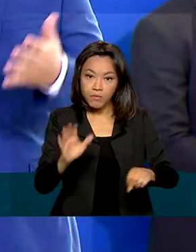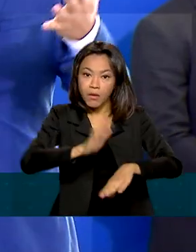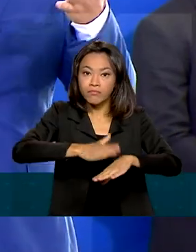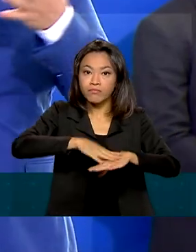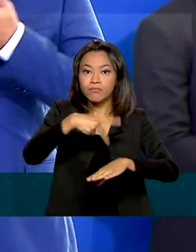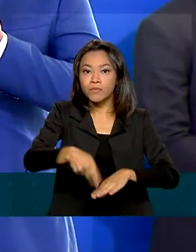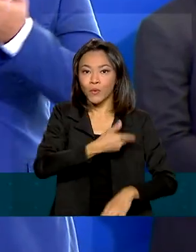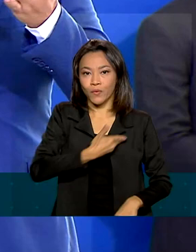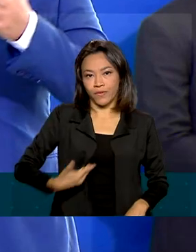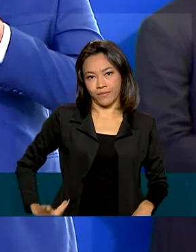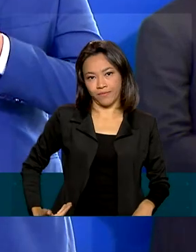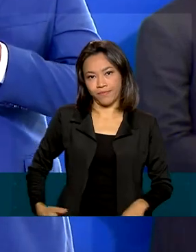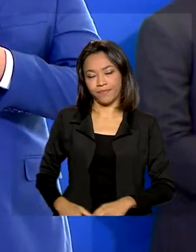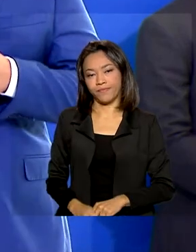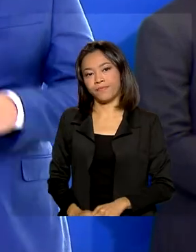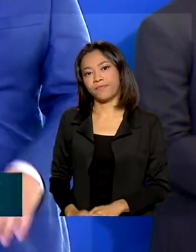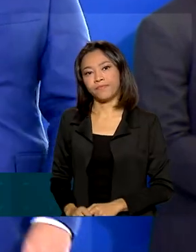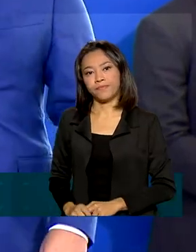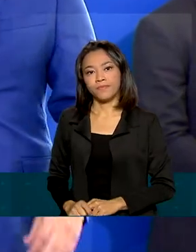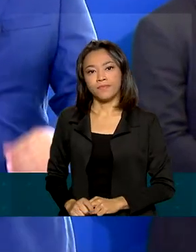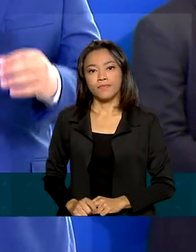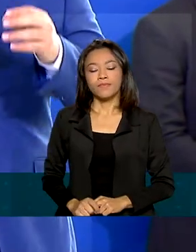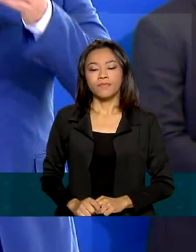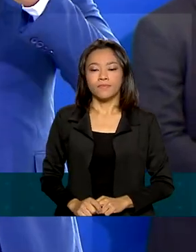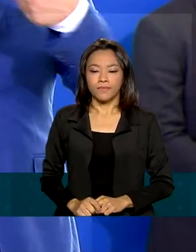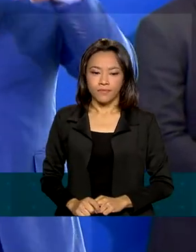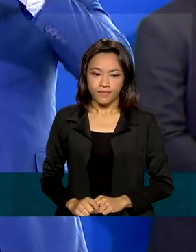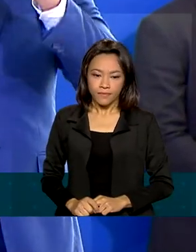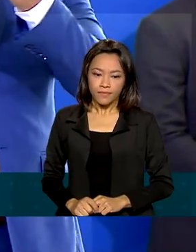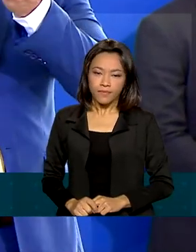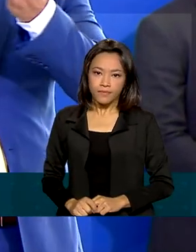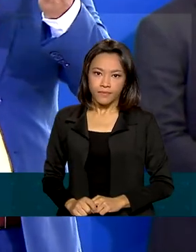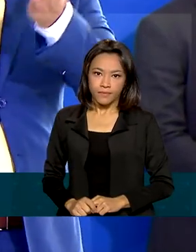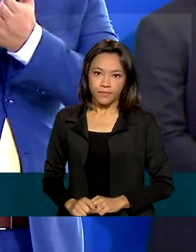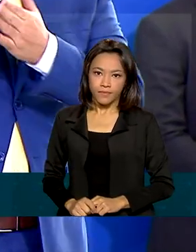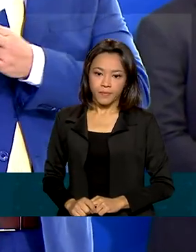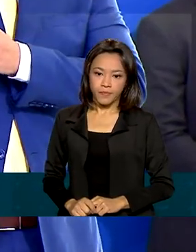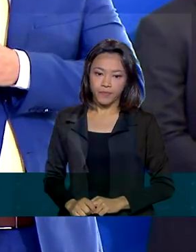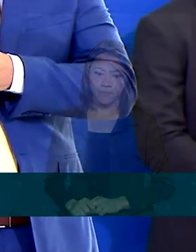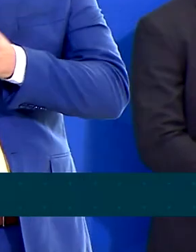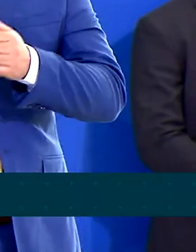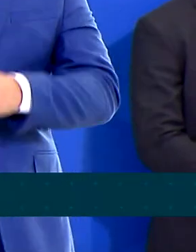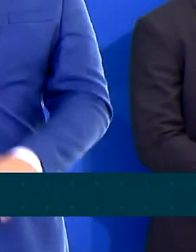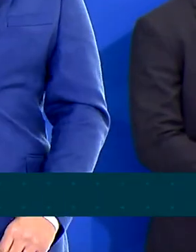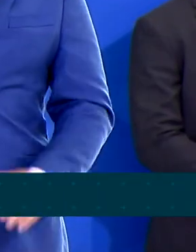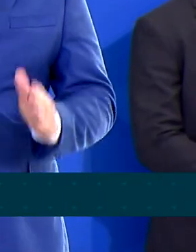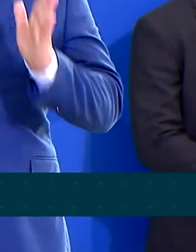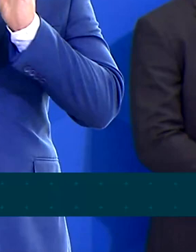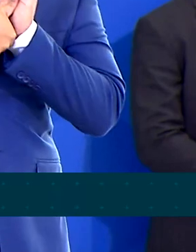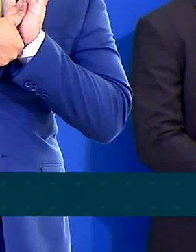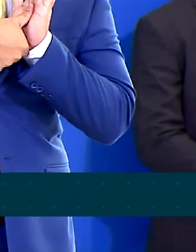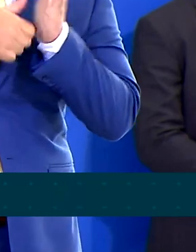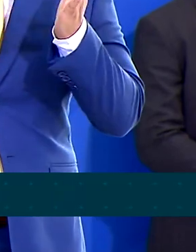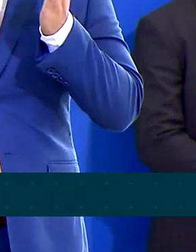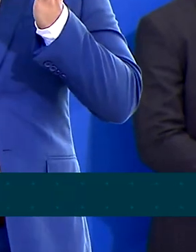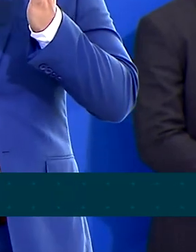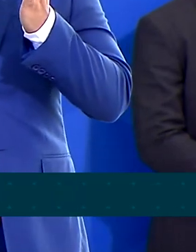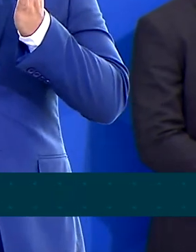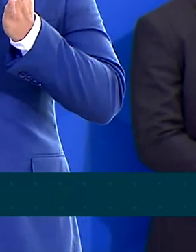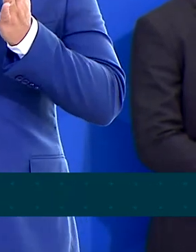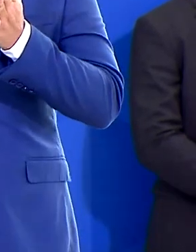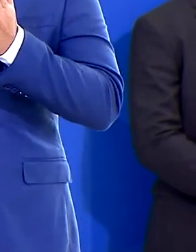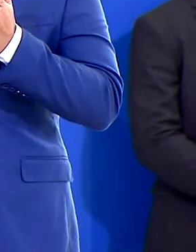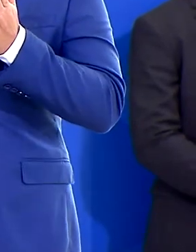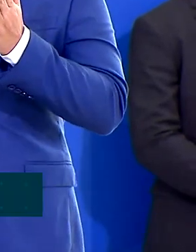Se o cidadão renovou um passaporte, se o cidadão tirou uma carteira de identidade ou renovou uma carteira de identidade, se o cidadão